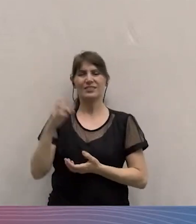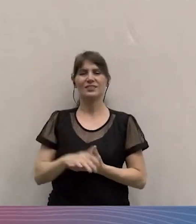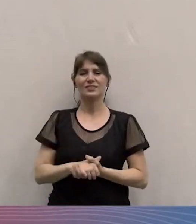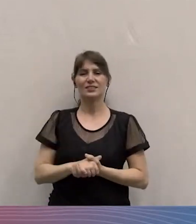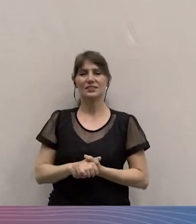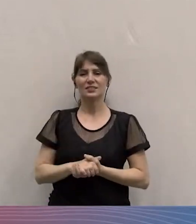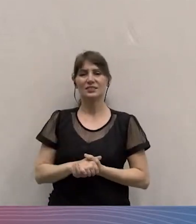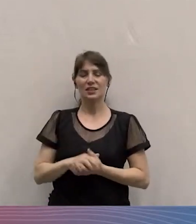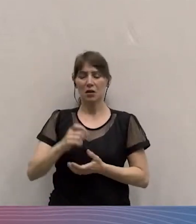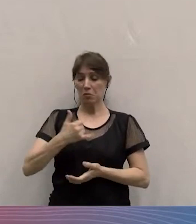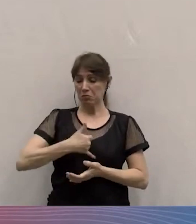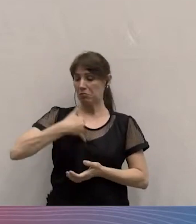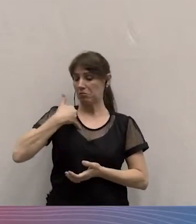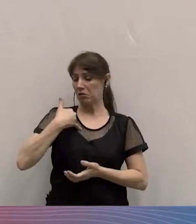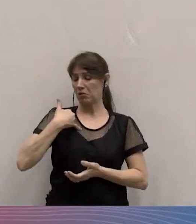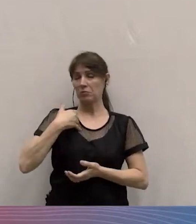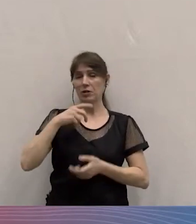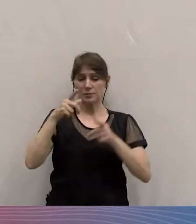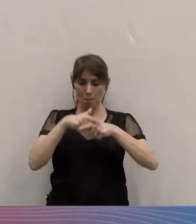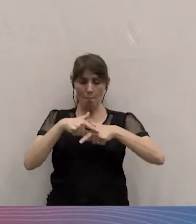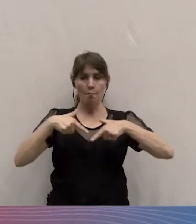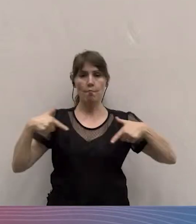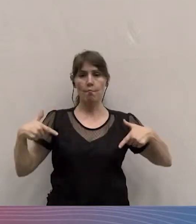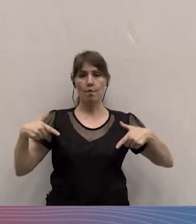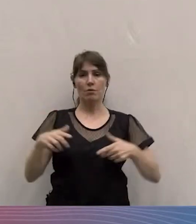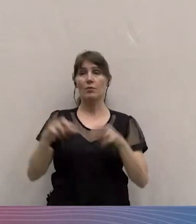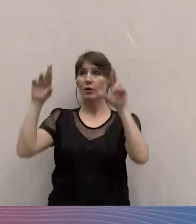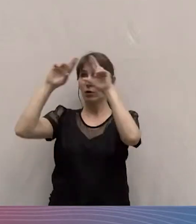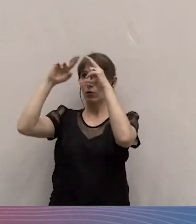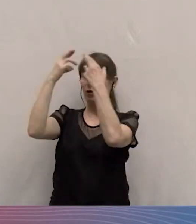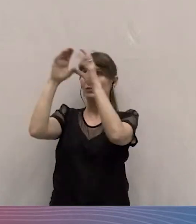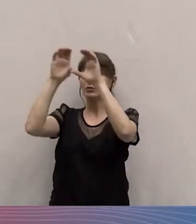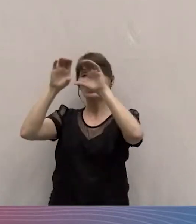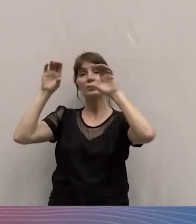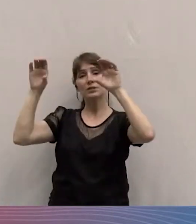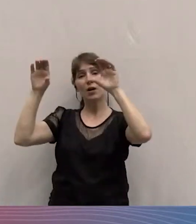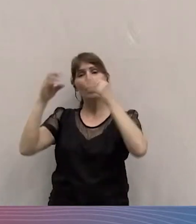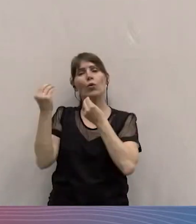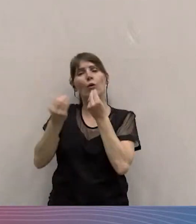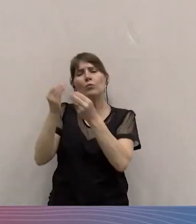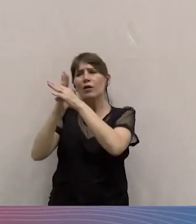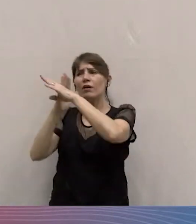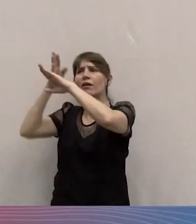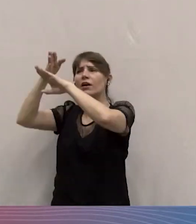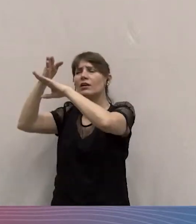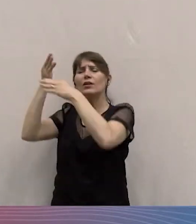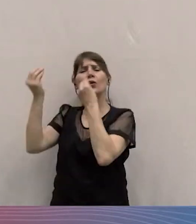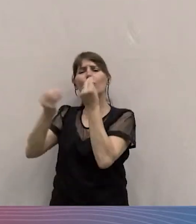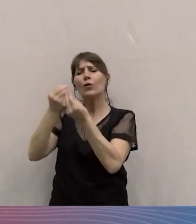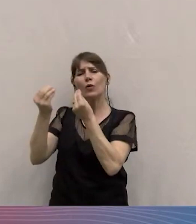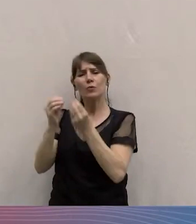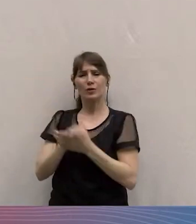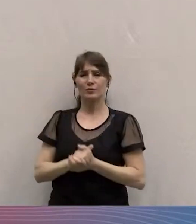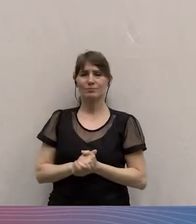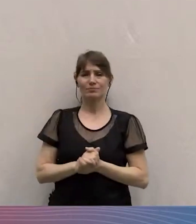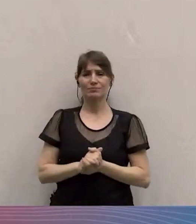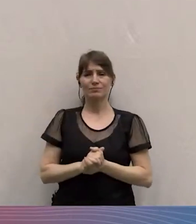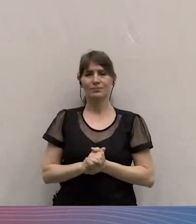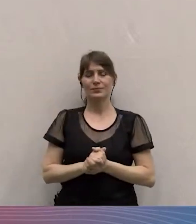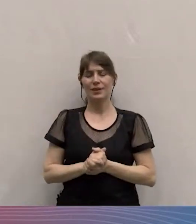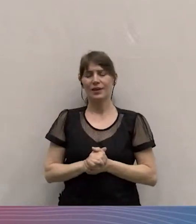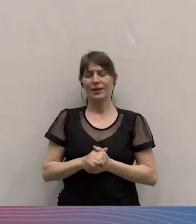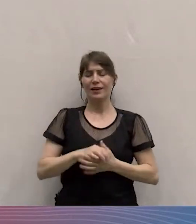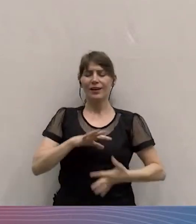esvaziam de si mesmo. O reino dos céus, como você entra no reino dos céus? Bem-aventurados os pobres